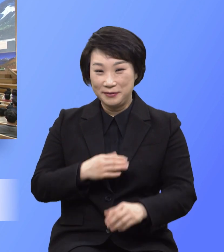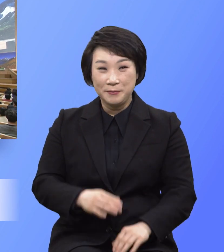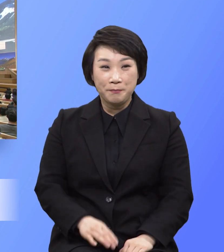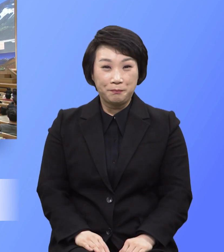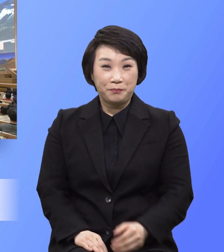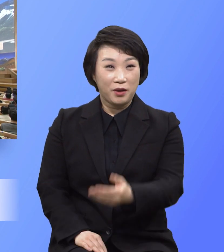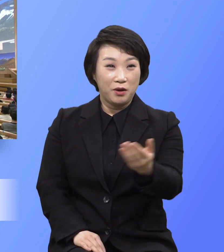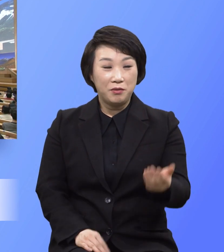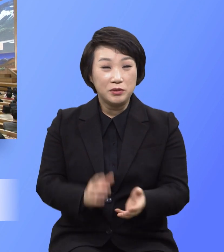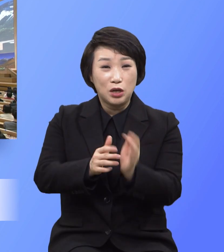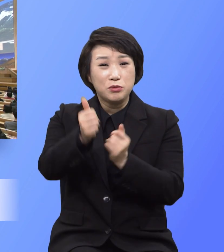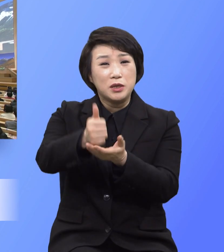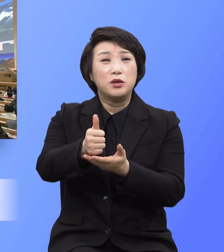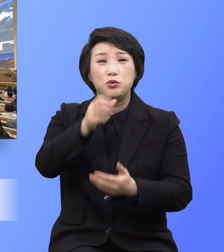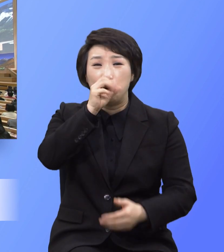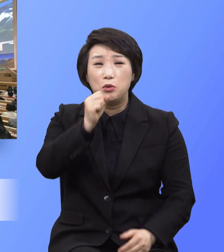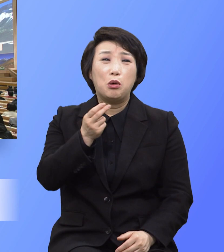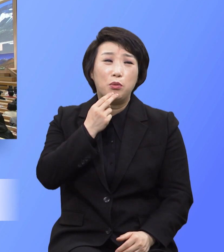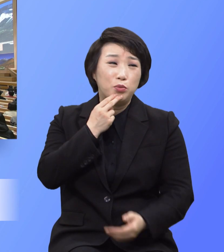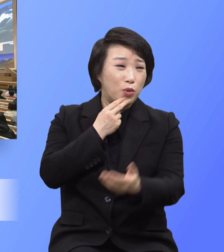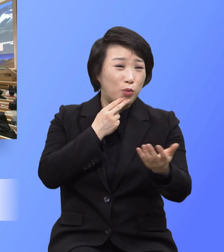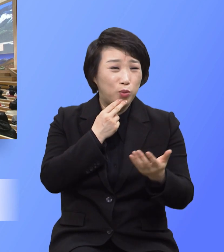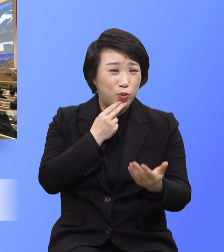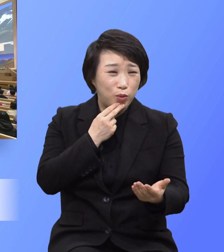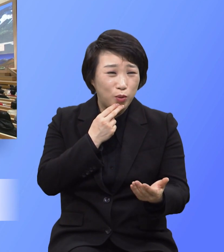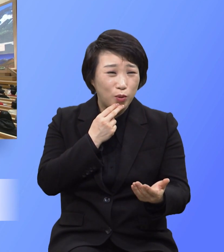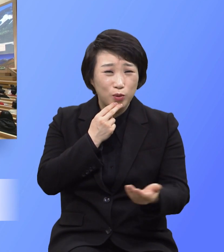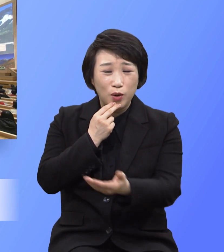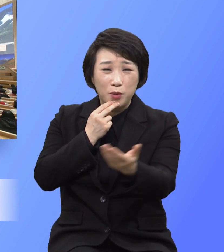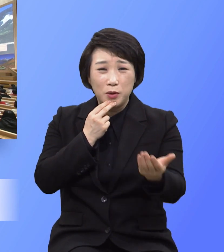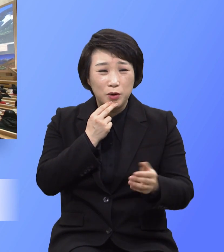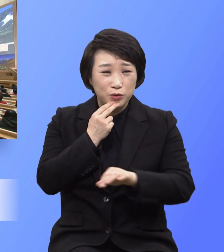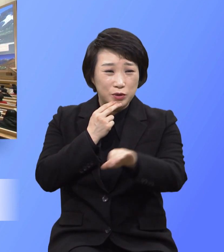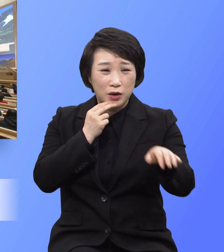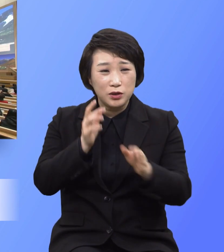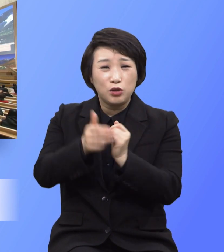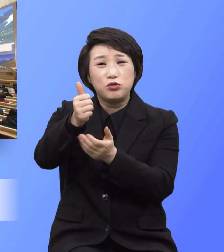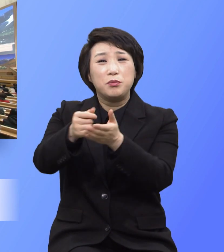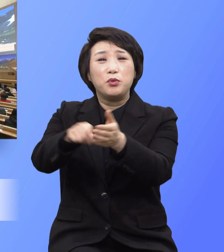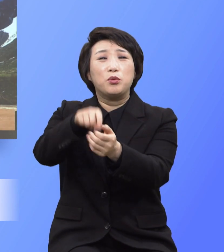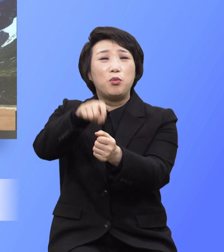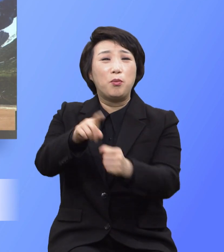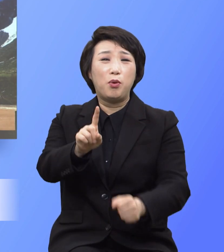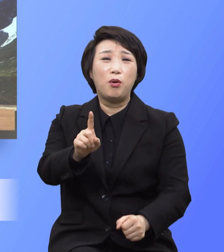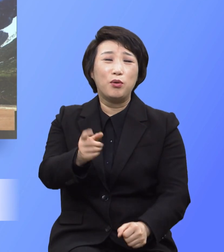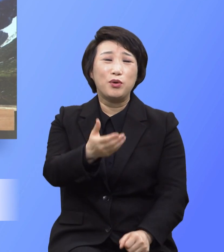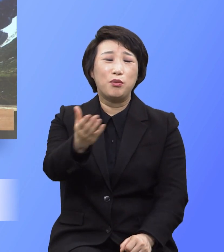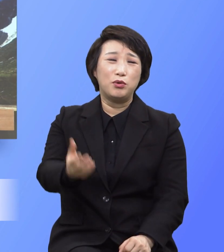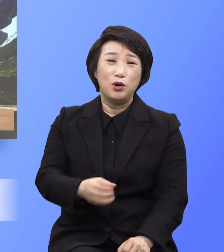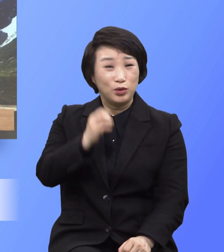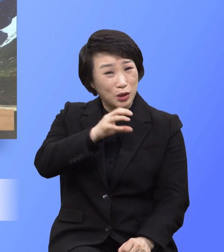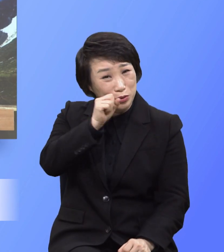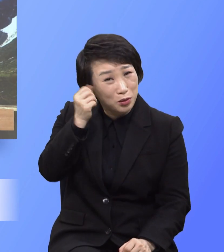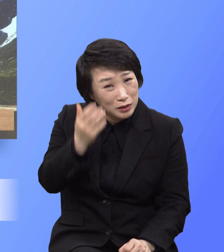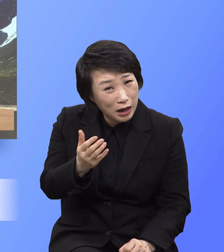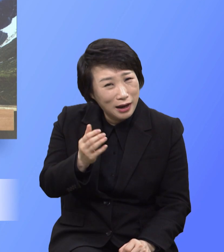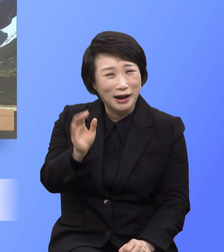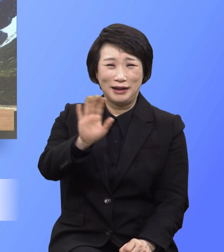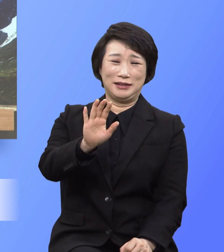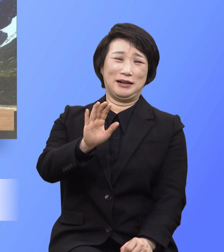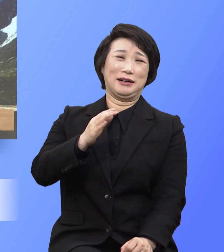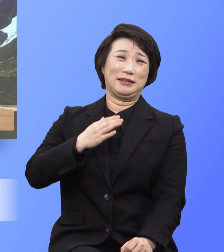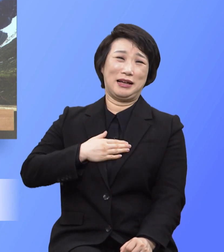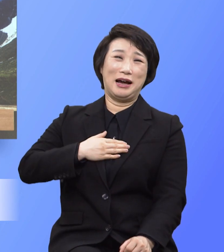예. 여러분 예수가 안 좋으면 여러분 우리가 예수 모두를 믿어요. 그냥 좋은가?